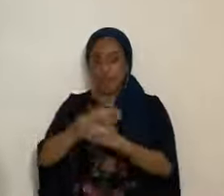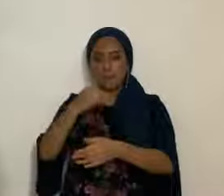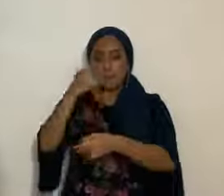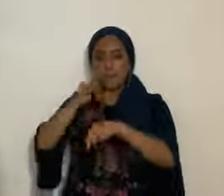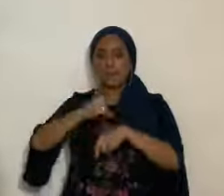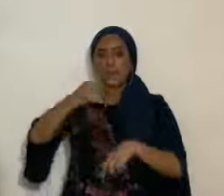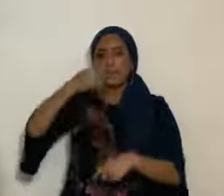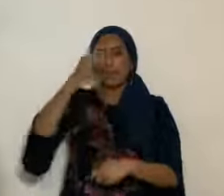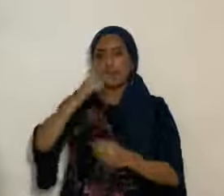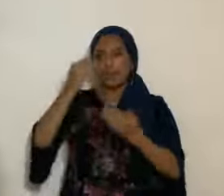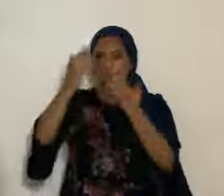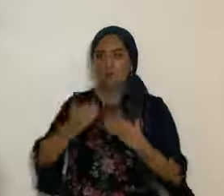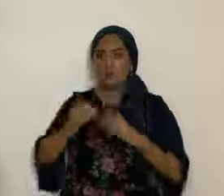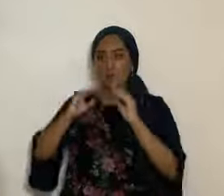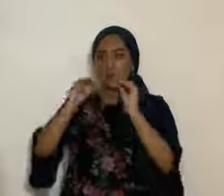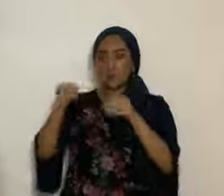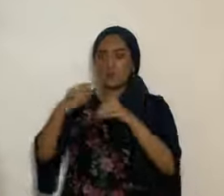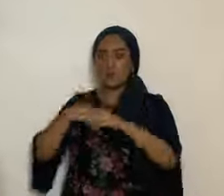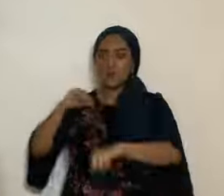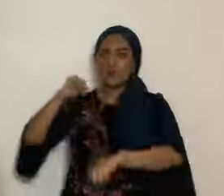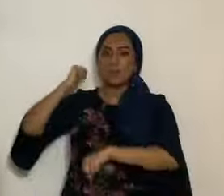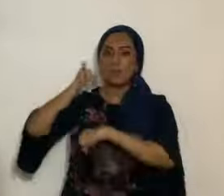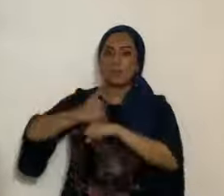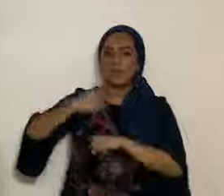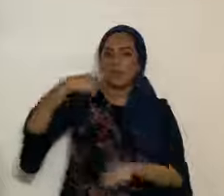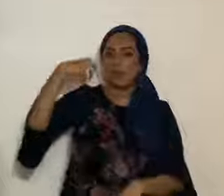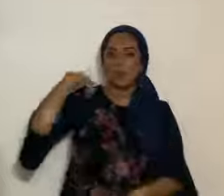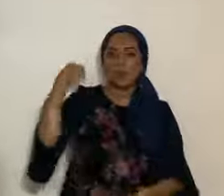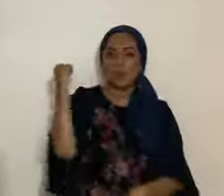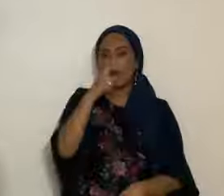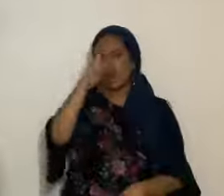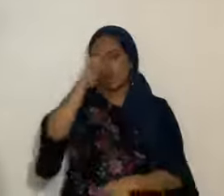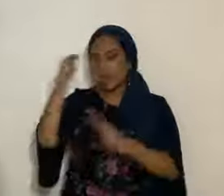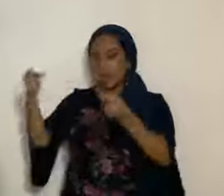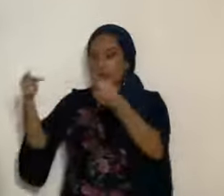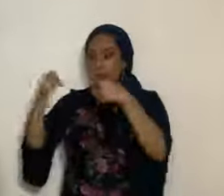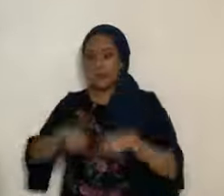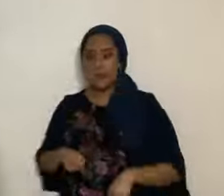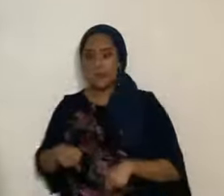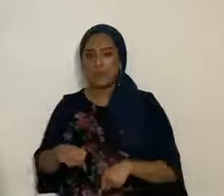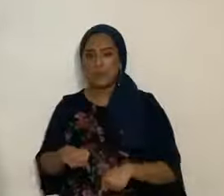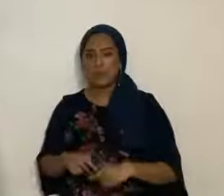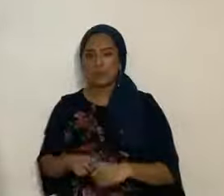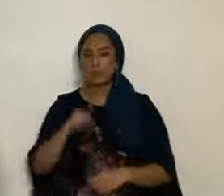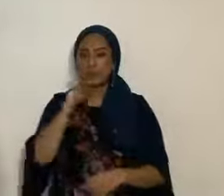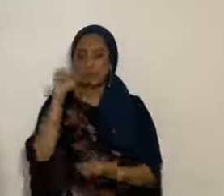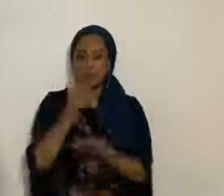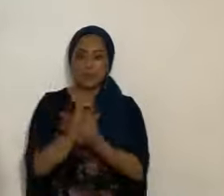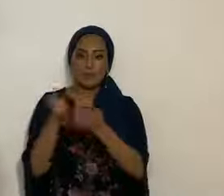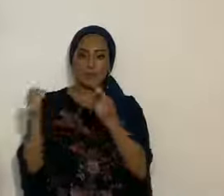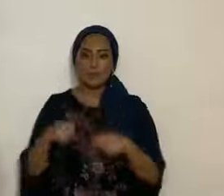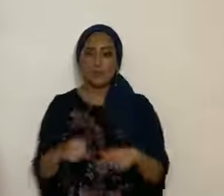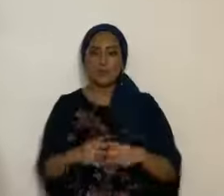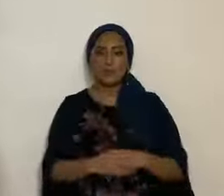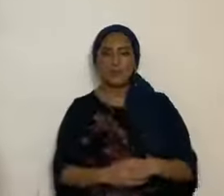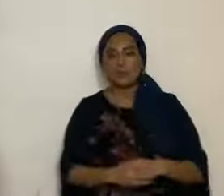me ha puesto por señor de todo Egipto, ven a mí, no te detengas. ¿Cuántas veces